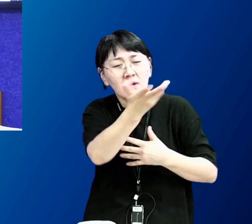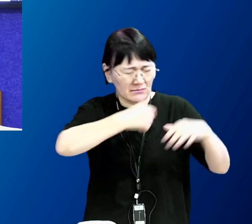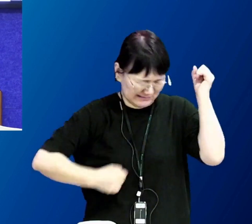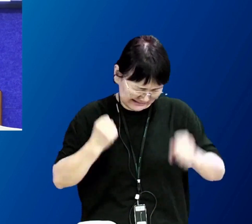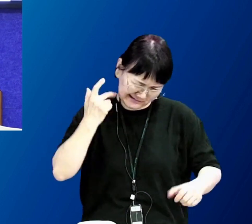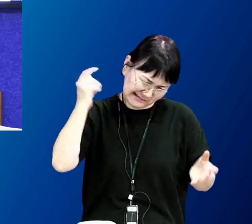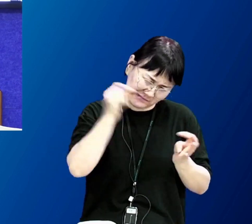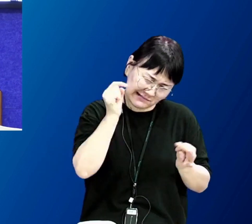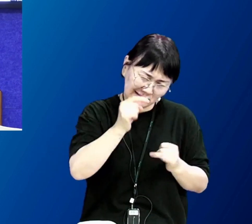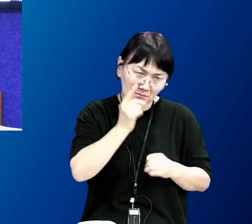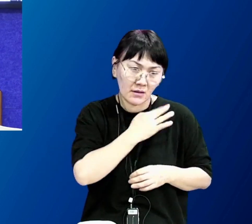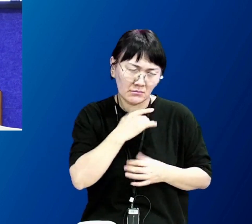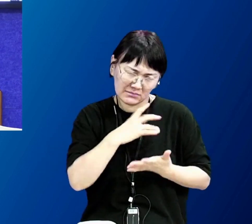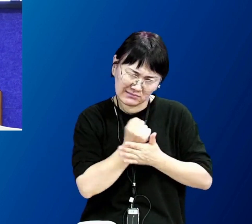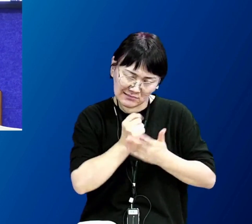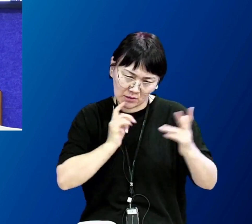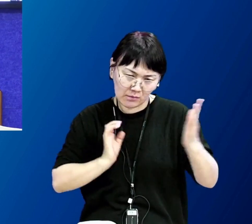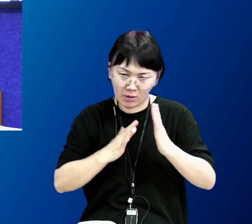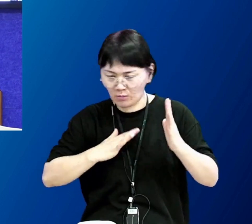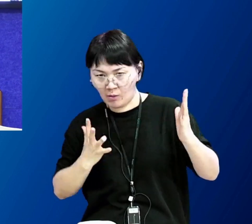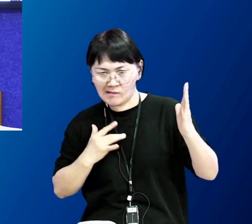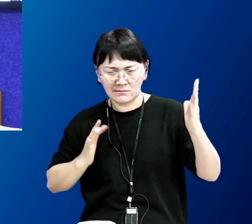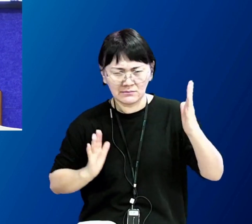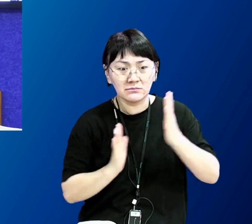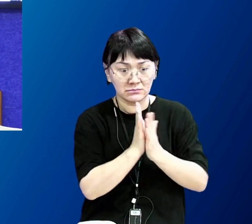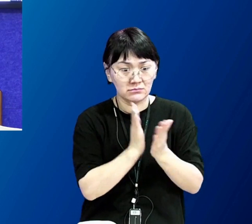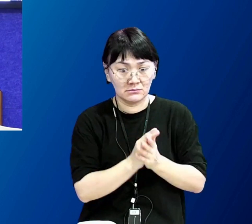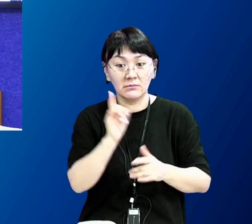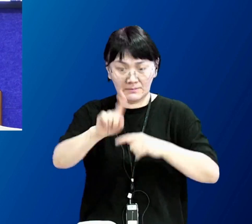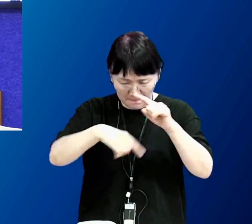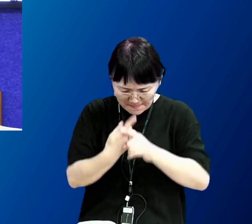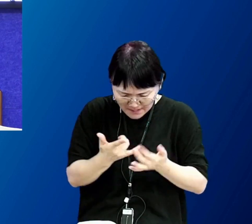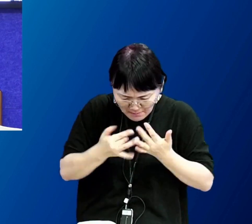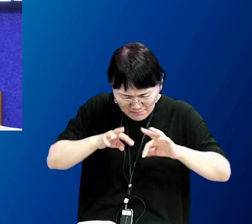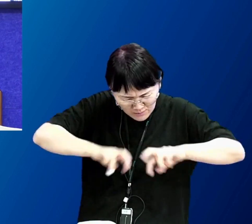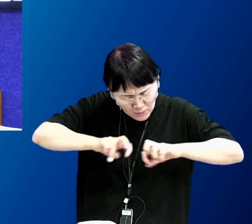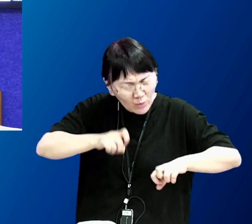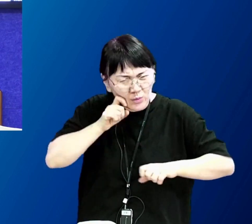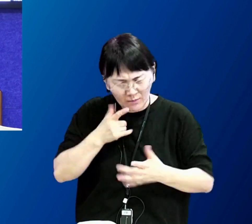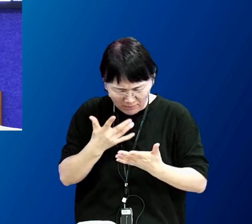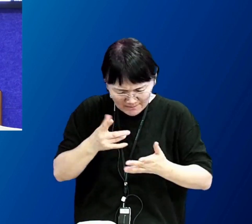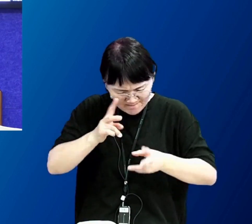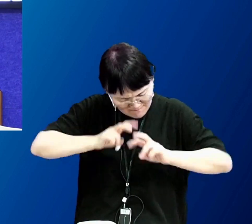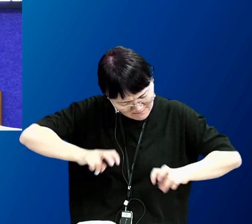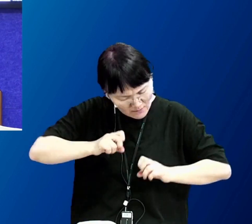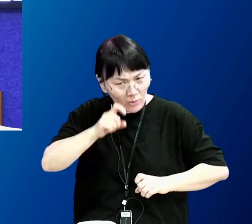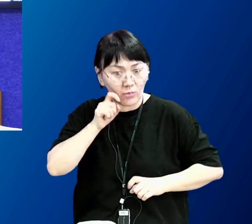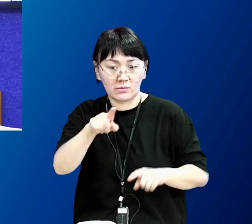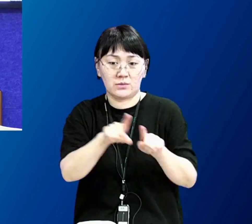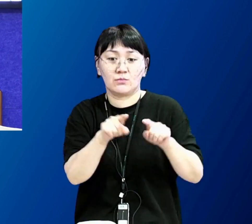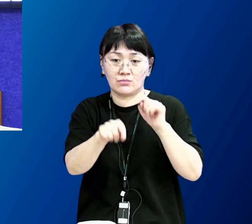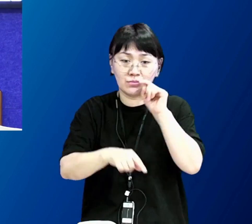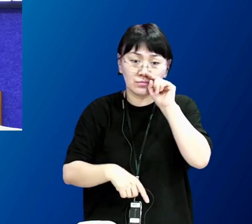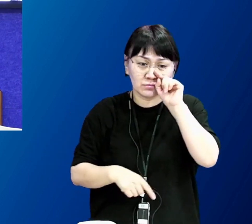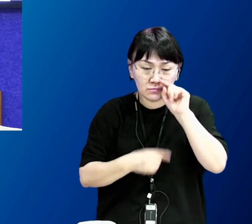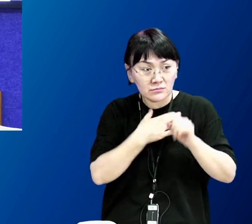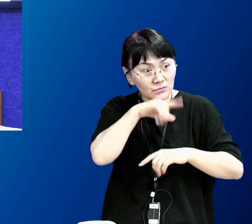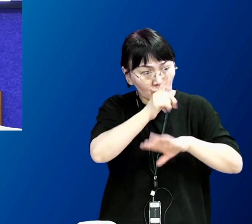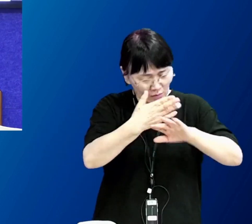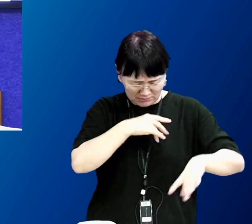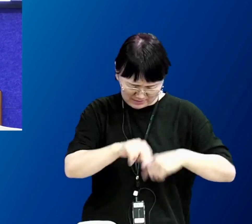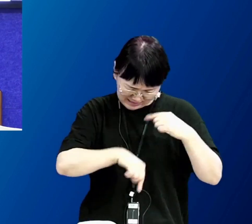тасралтгүй оролцохыг хэлж байгаа. Библийг өшөө илүү судлахыг хэлж өгж байгаа. Эзний өмнө өшөө